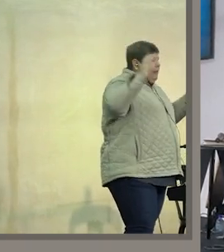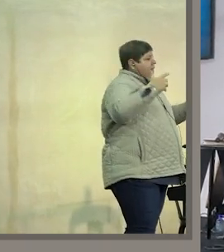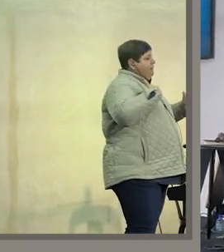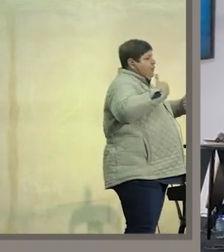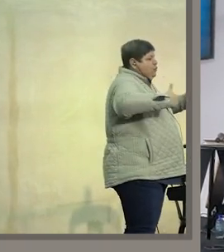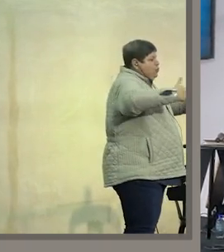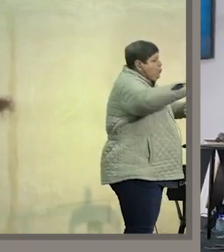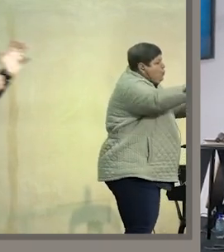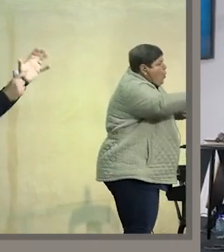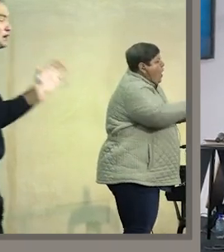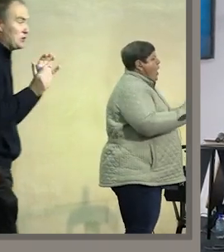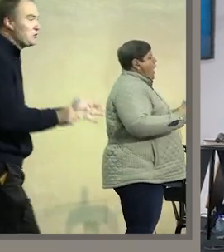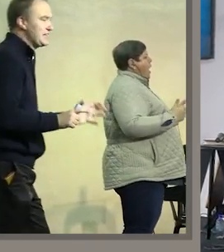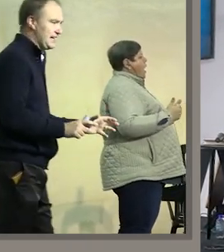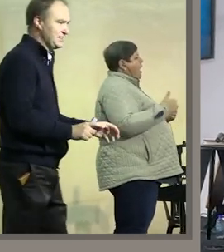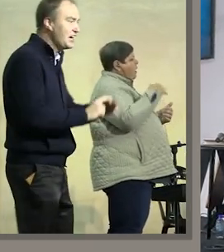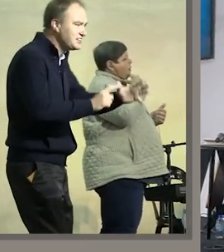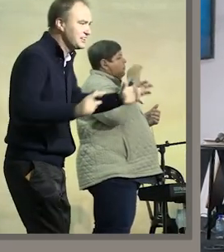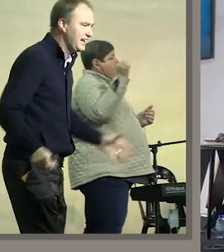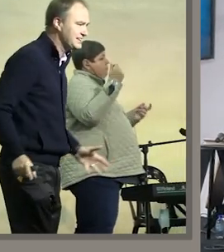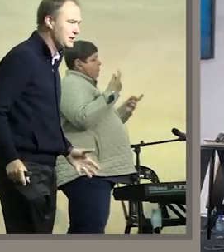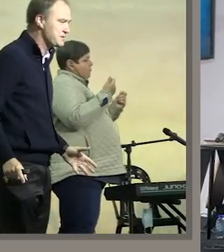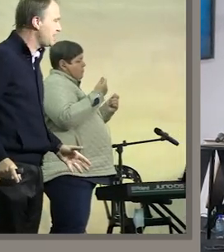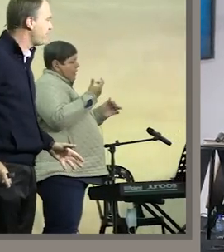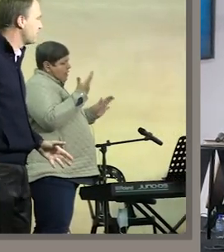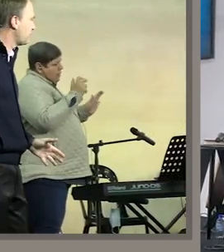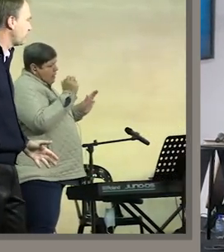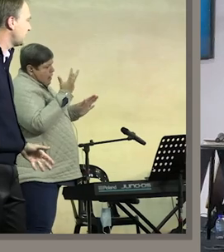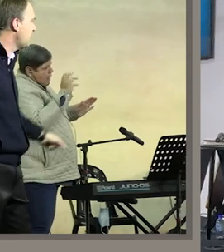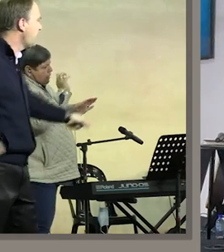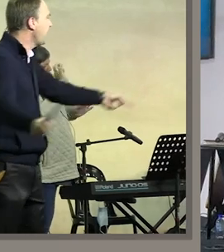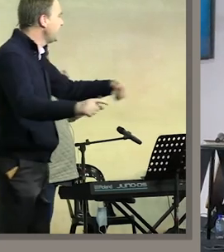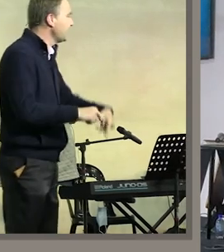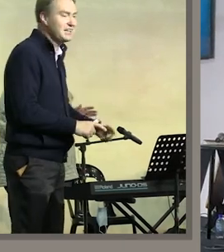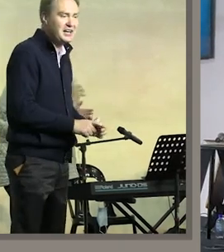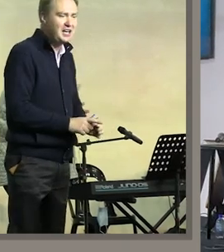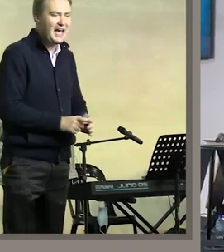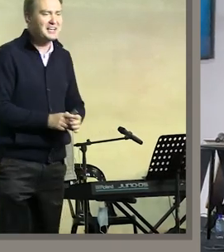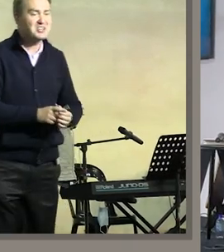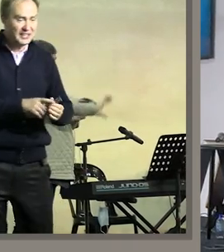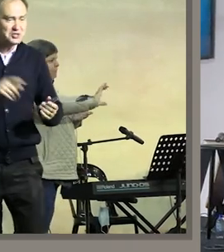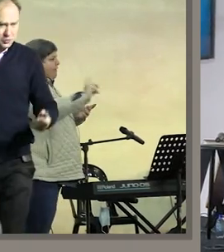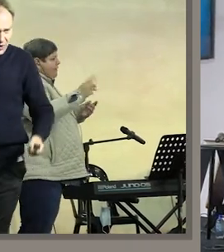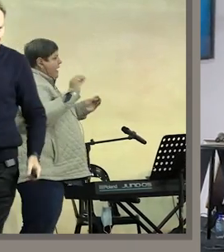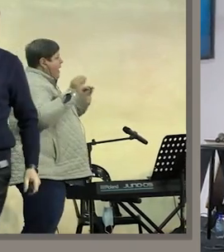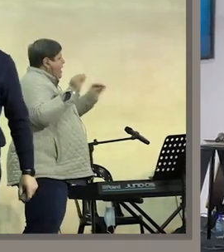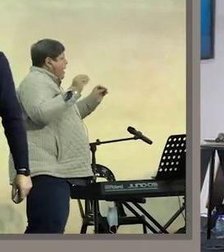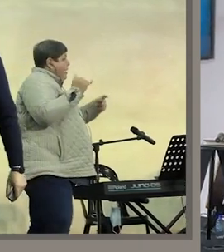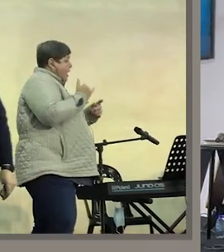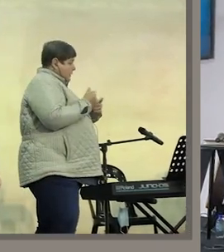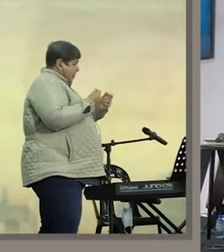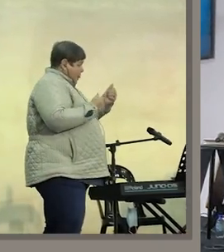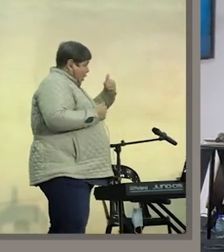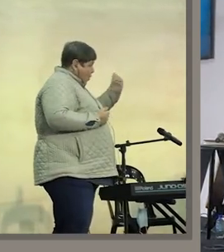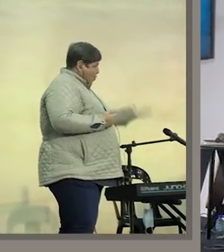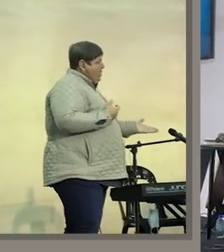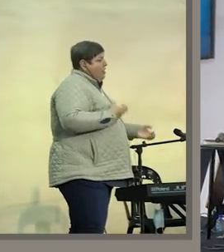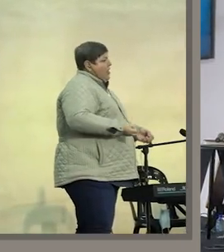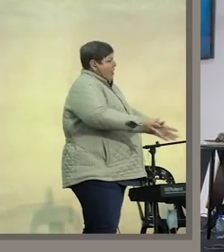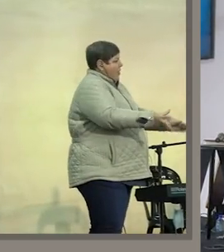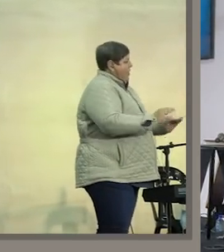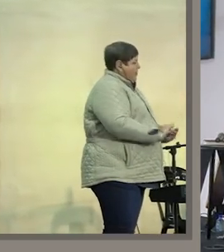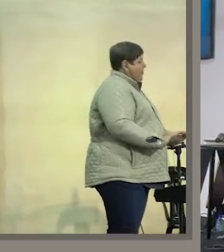gaan julle agterkom, die hele begroting, 80-90% van die begroting, gaan hierin gaan, en as daar iets oor is, dan gaan ons dit vir die kinders